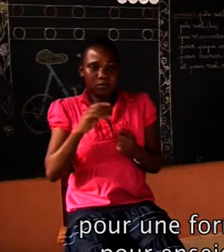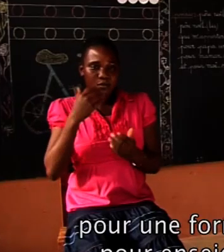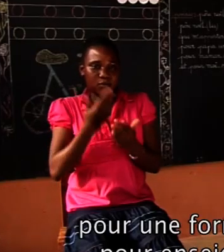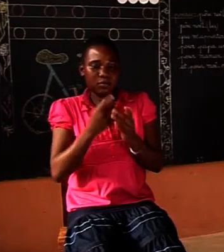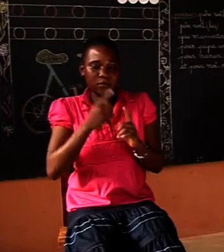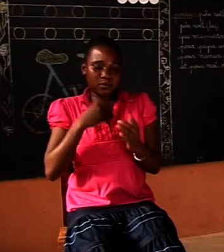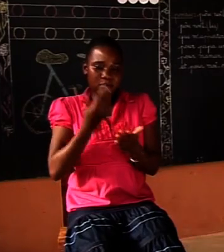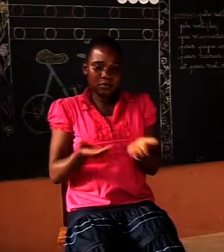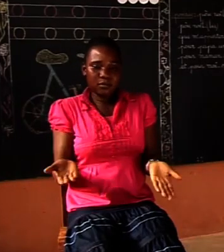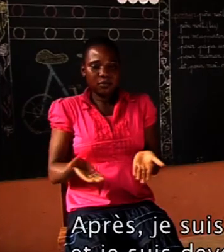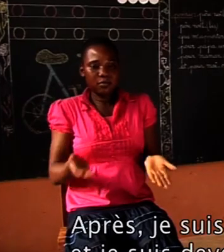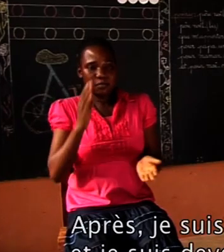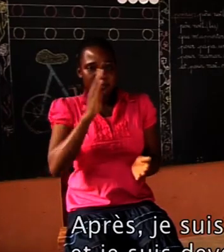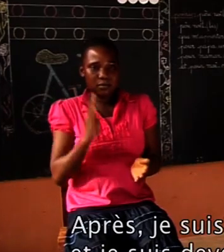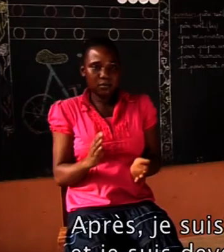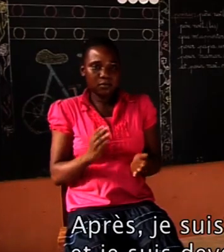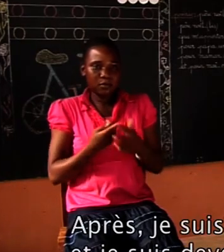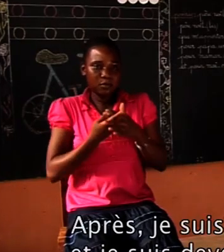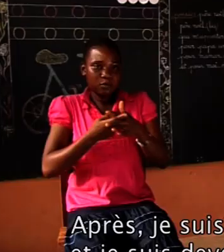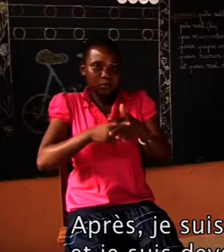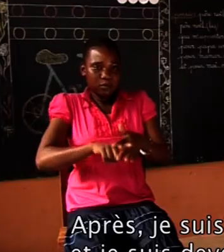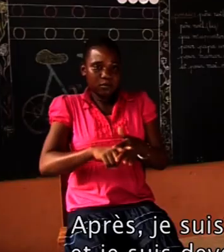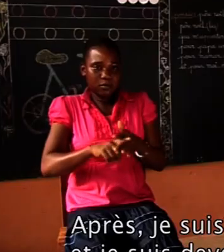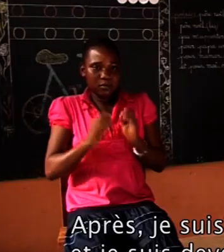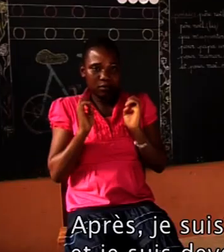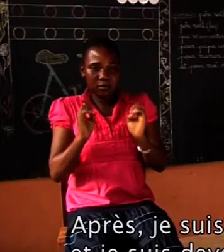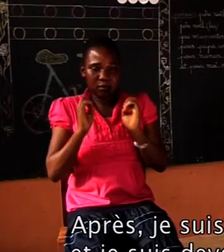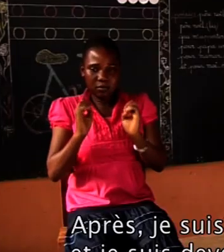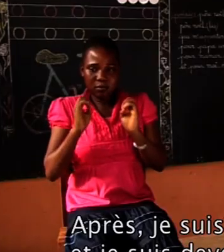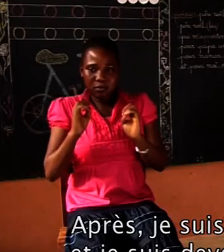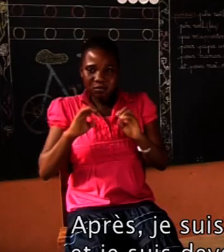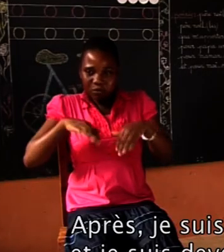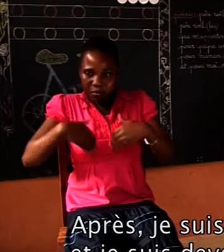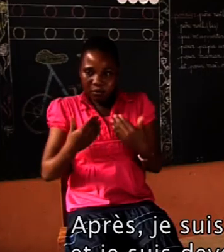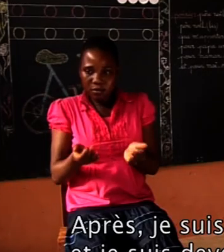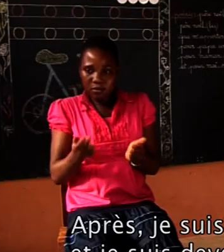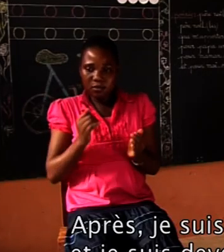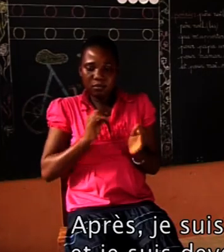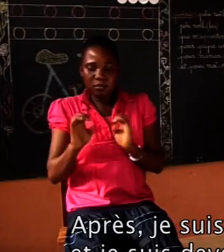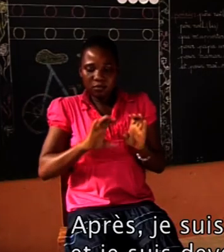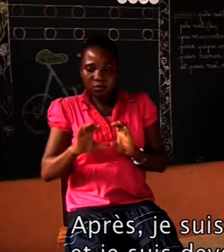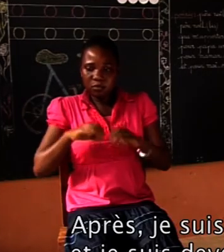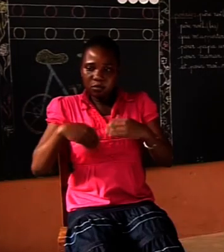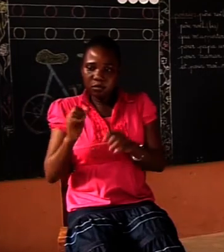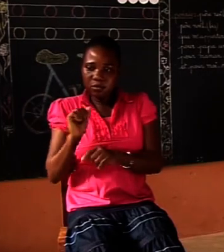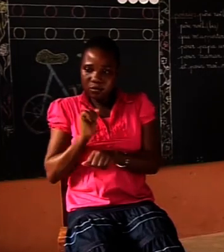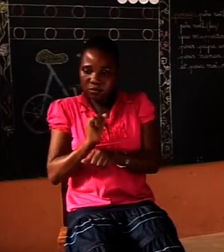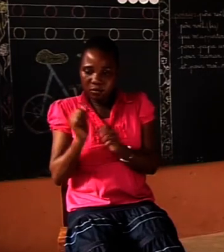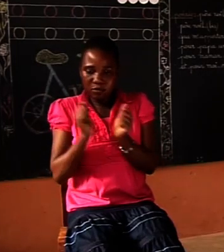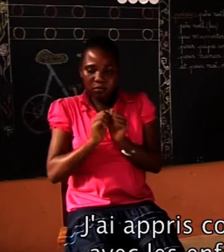formation. Après, je suis revenue au Bénin et je suis devenue enseignante.